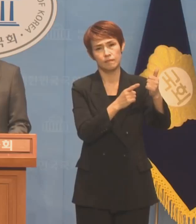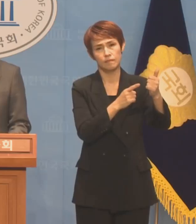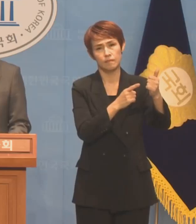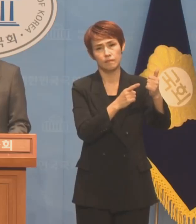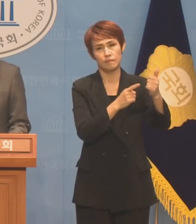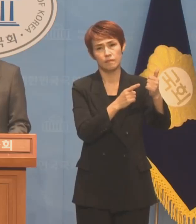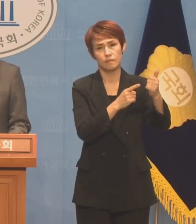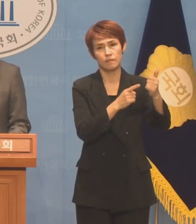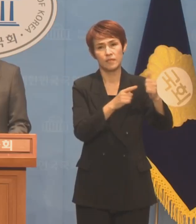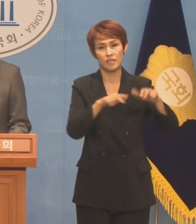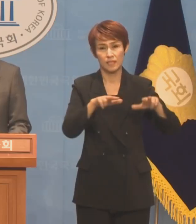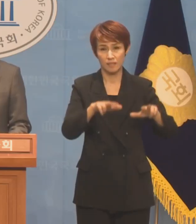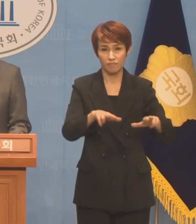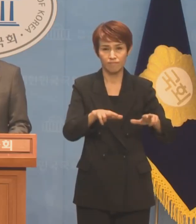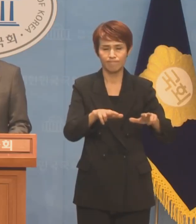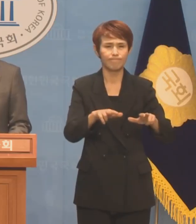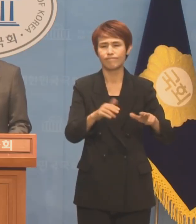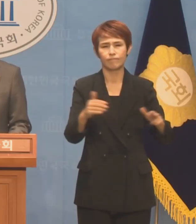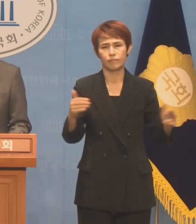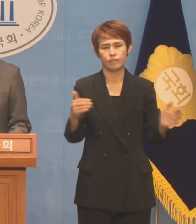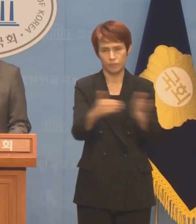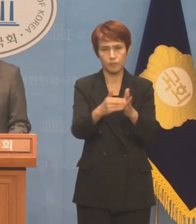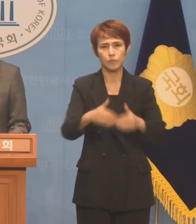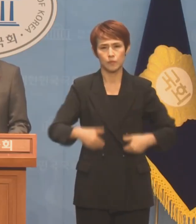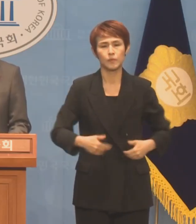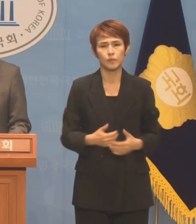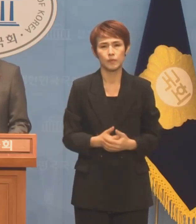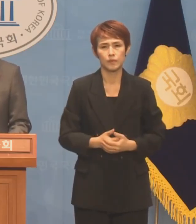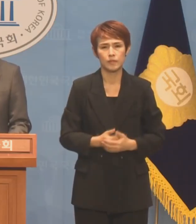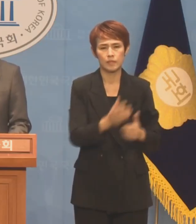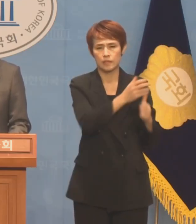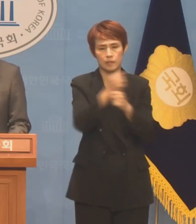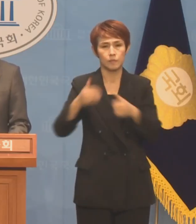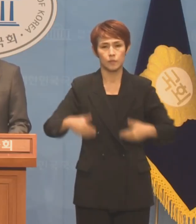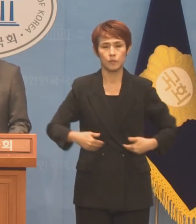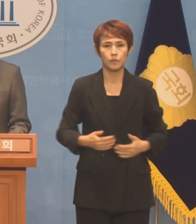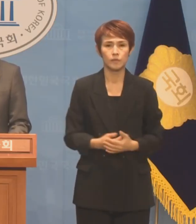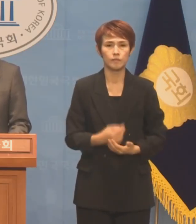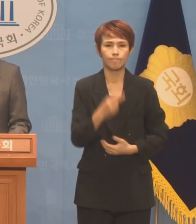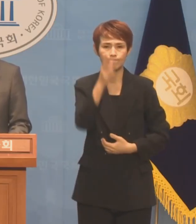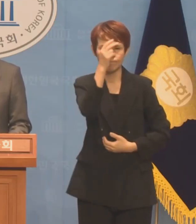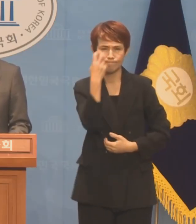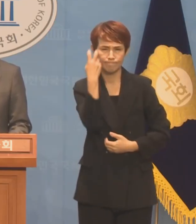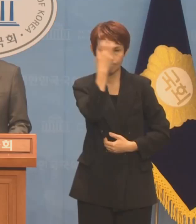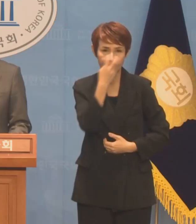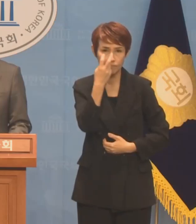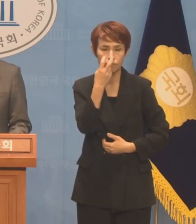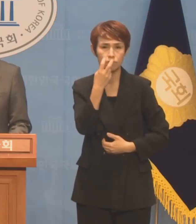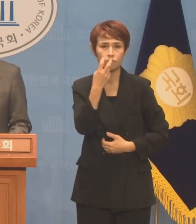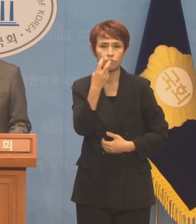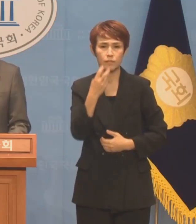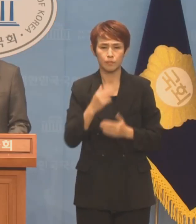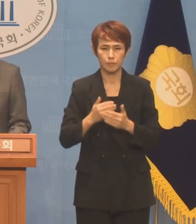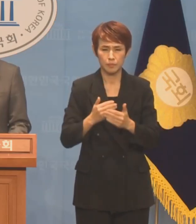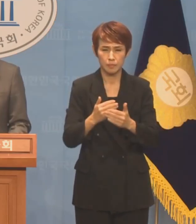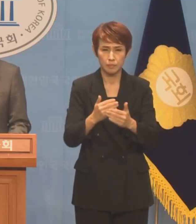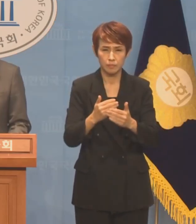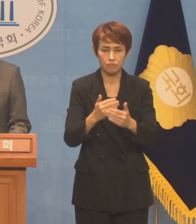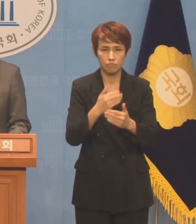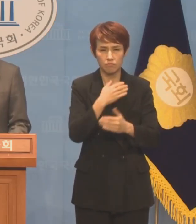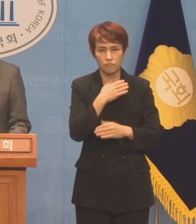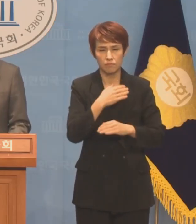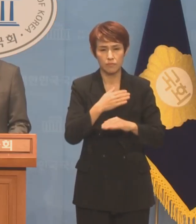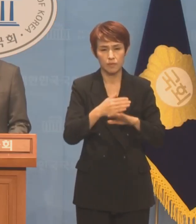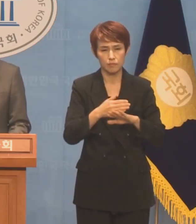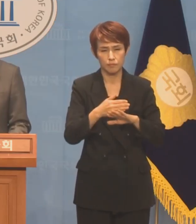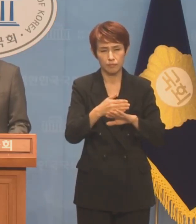인질극은 즉각 중단되어야 합니다. 수사와 심리가 지연될수록